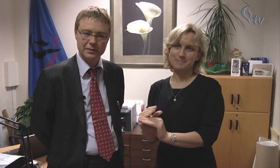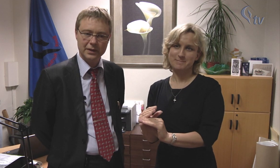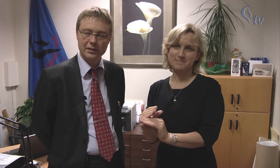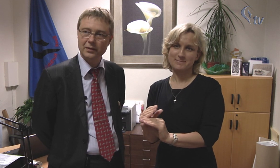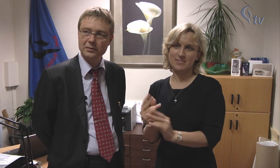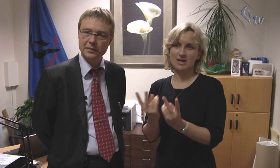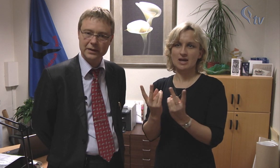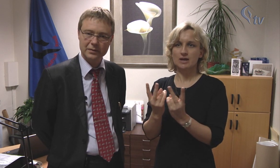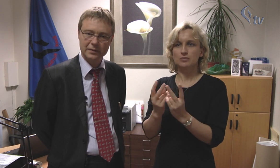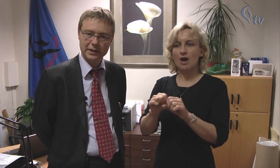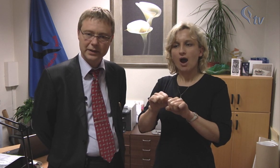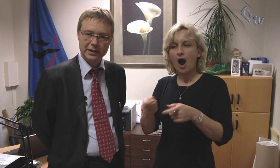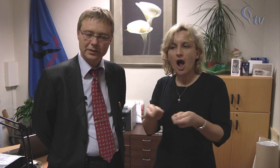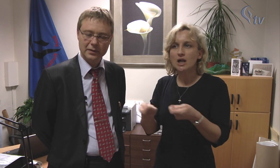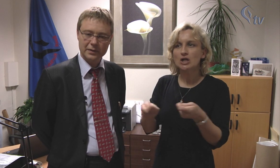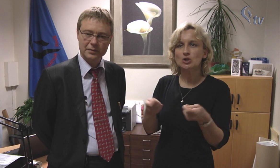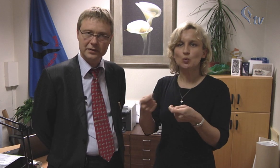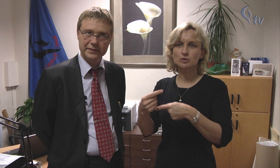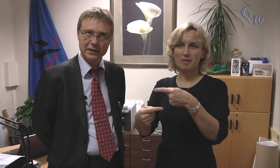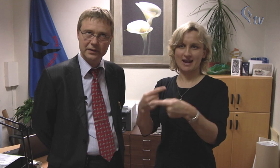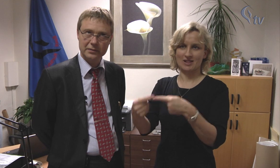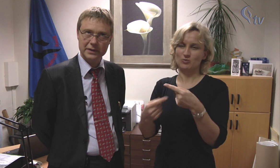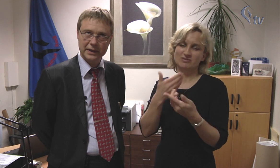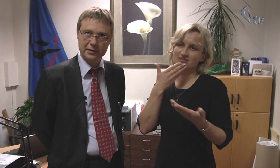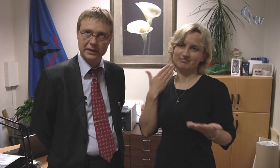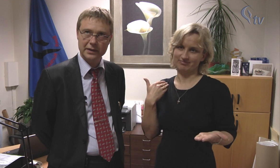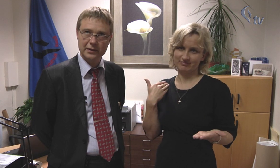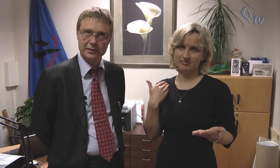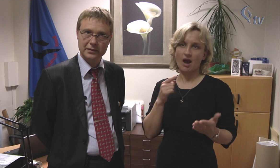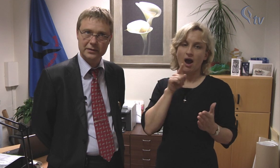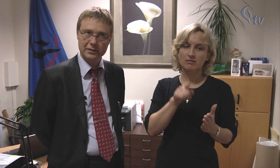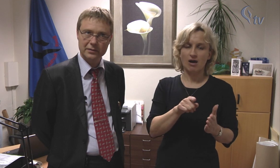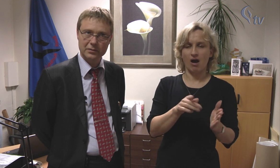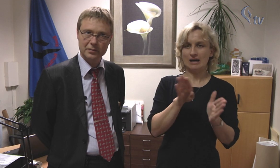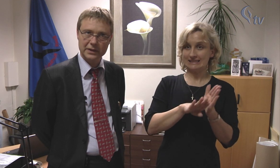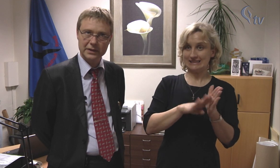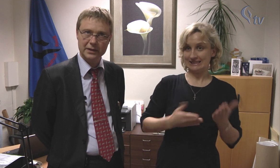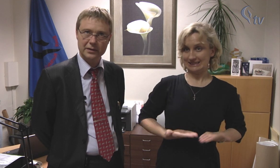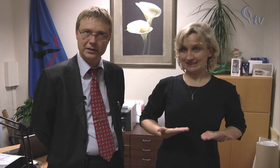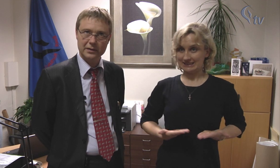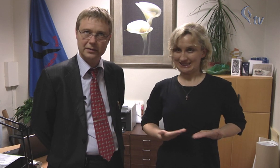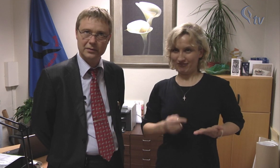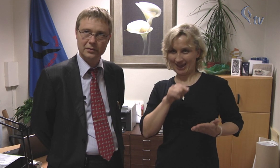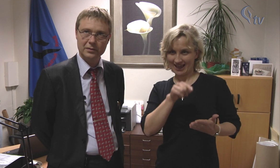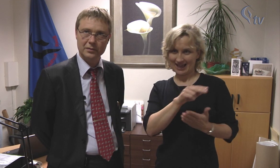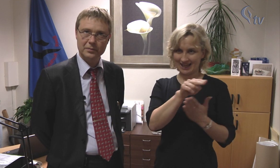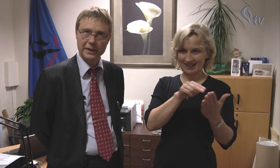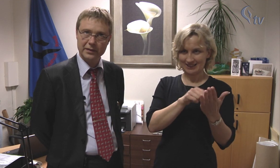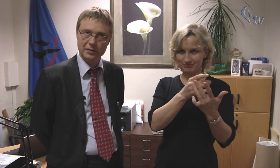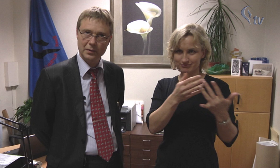selline haldusmenetlus. Küll aga kui nüüd tsiviilõigusest eraldi rääkida, siis jah, tuleb tõdeda, et on